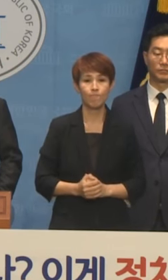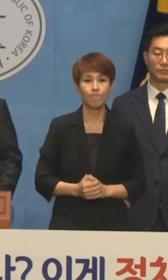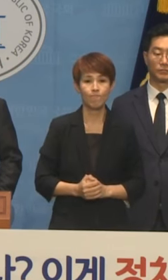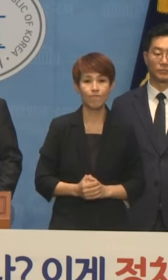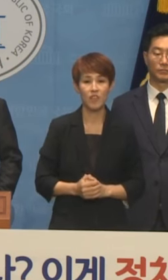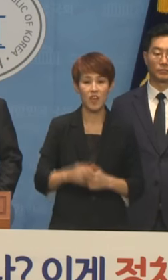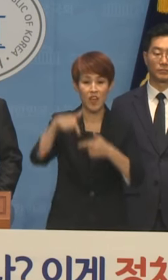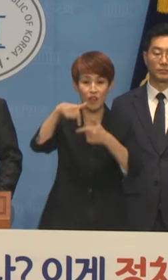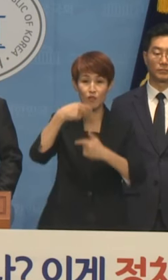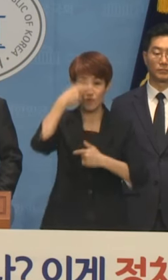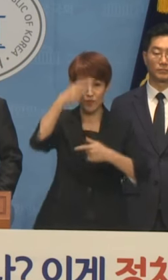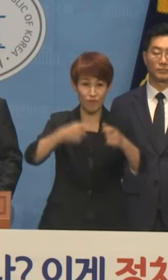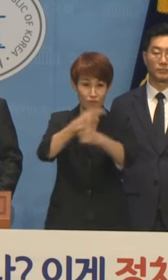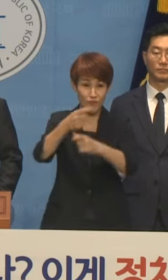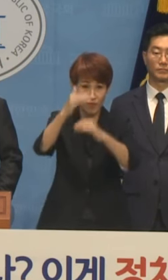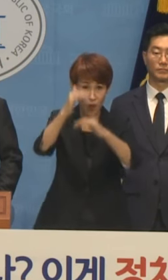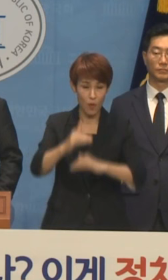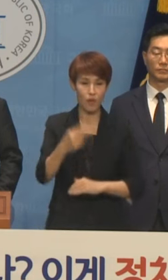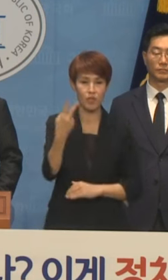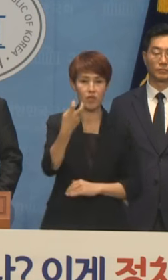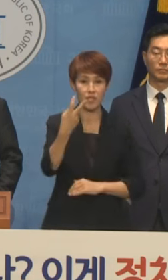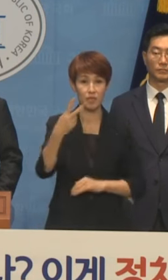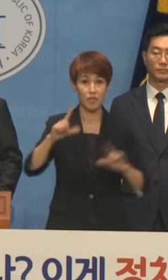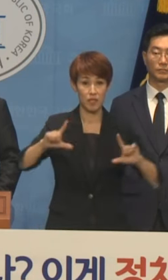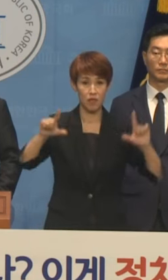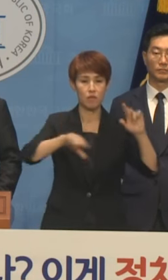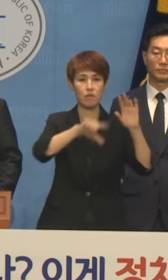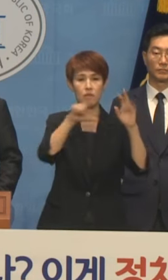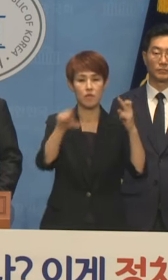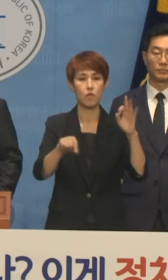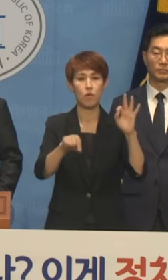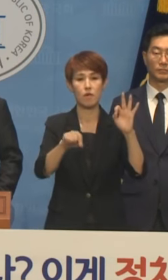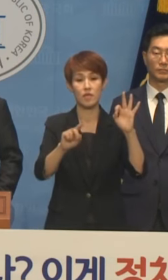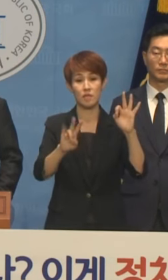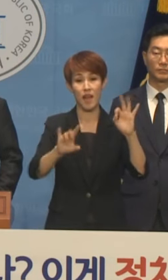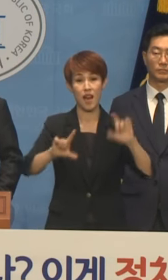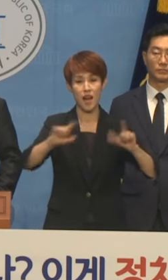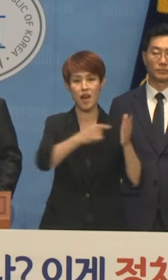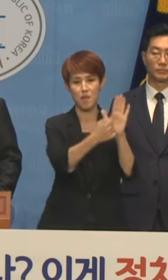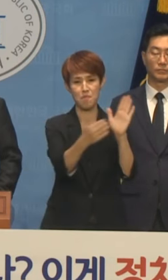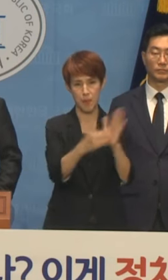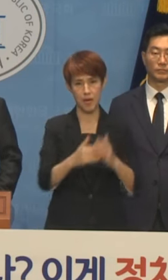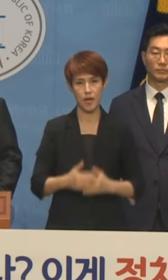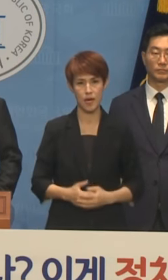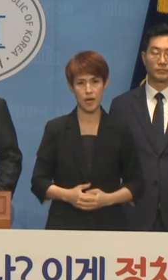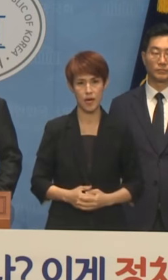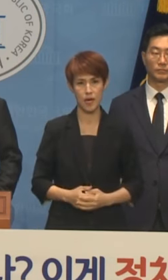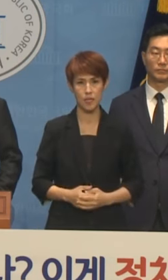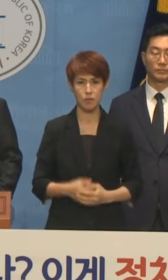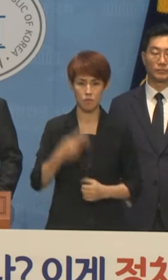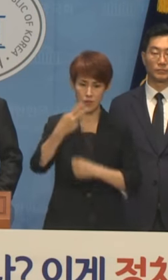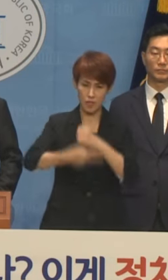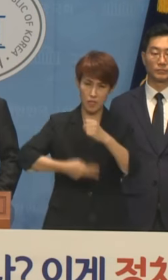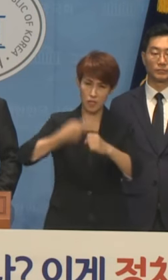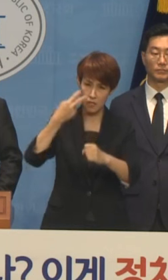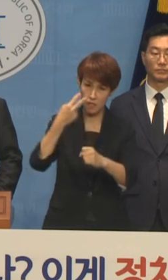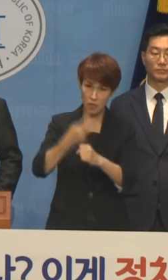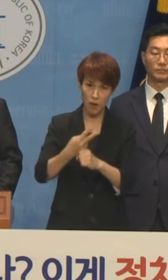청담동 술자리는 저희가 2022년 10월 24일 보도를 했고요. 지금까지도 2년이 가까운